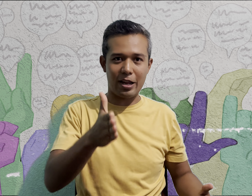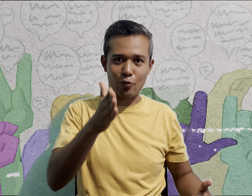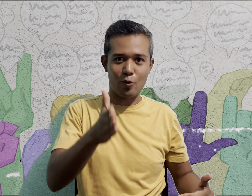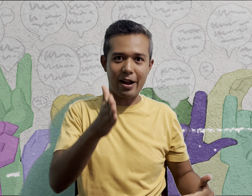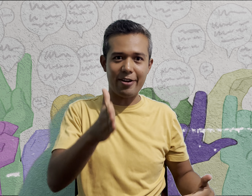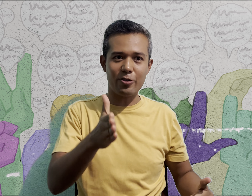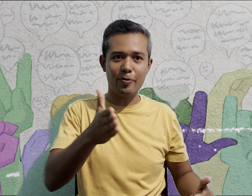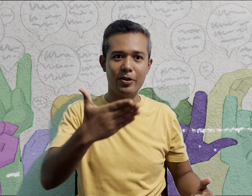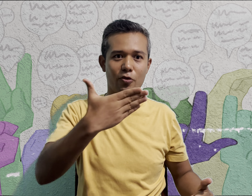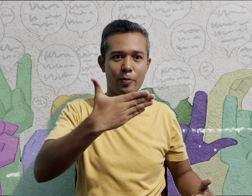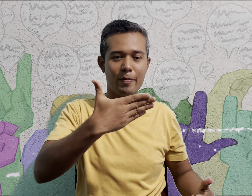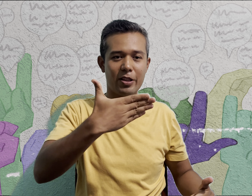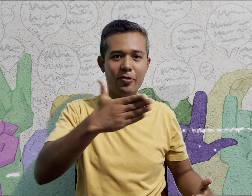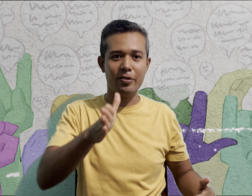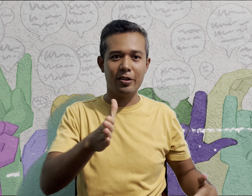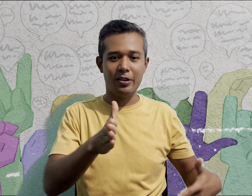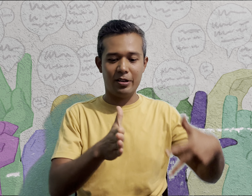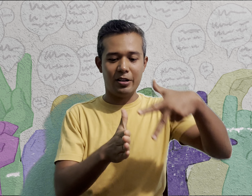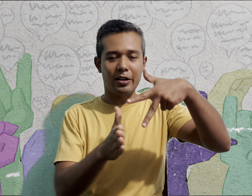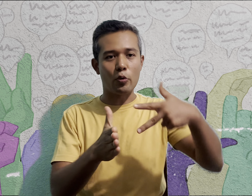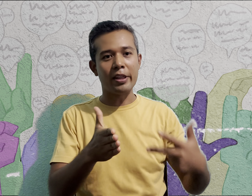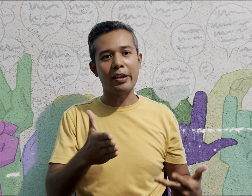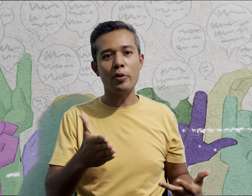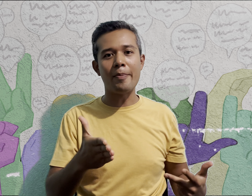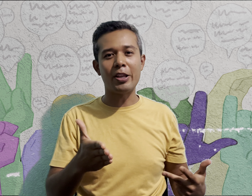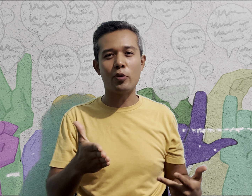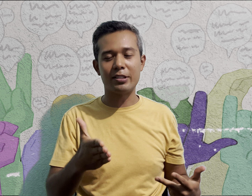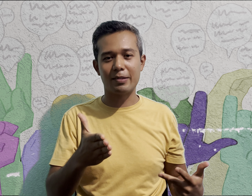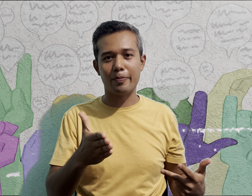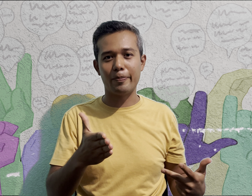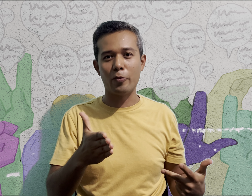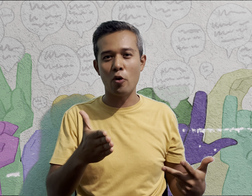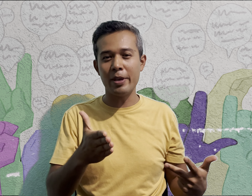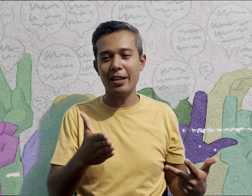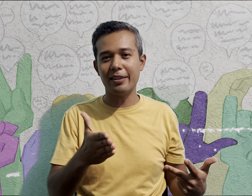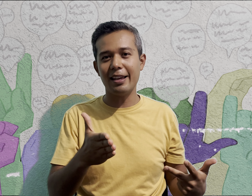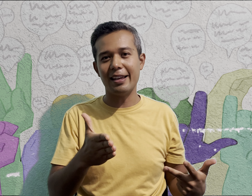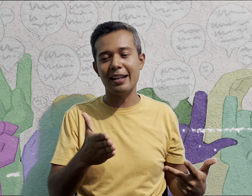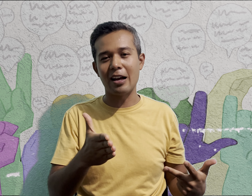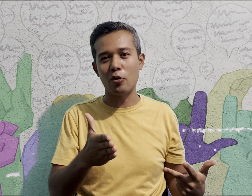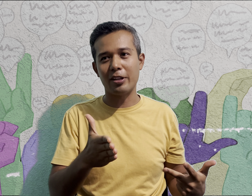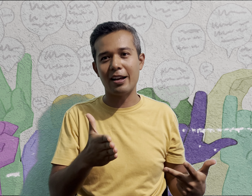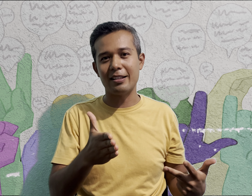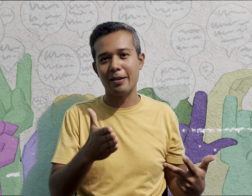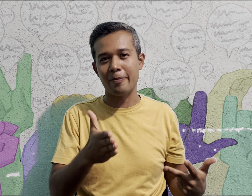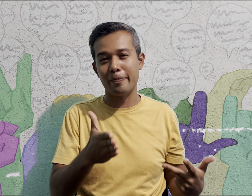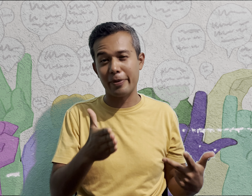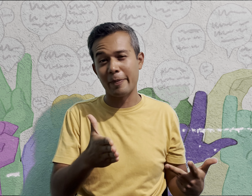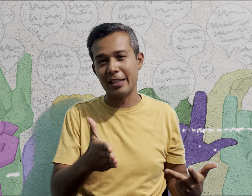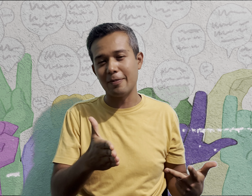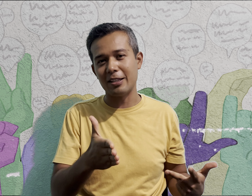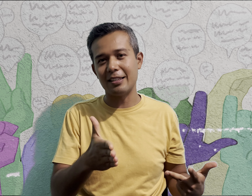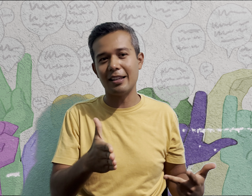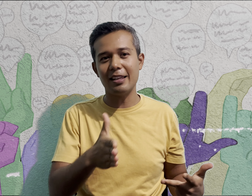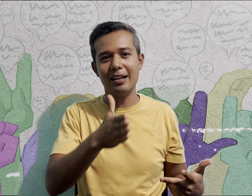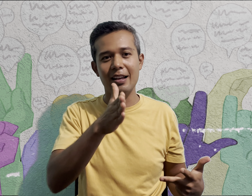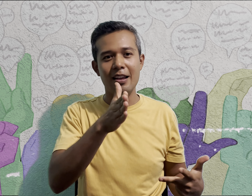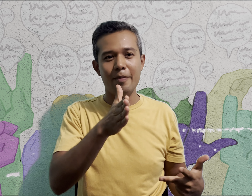un caballo con mi mano. Recuerden que una mano es dominante y la otra se permanece más estática. Mi